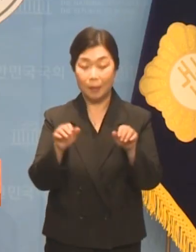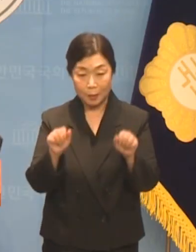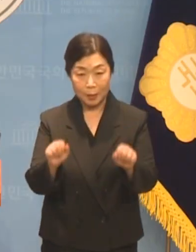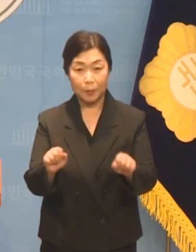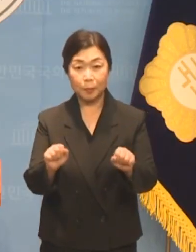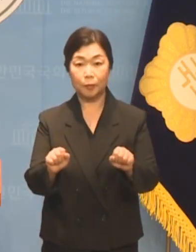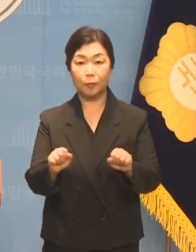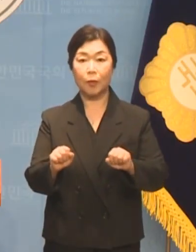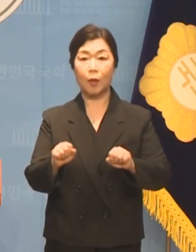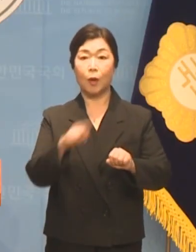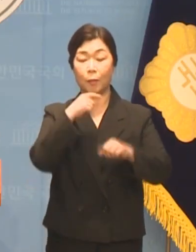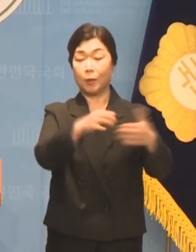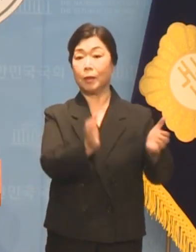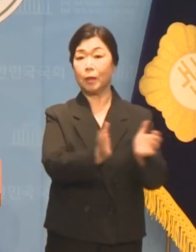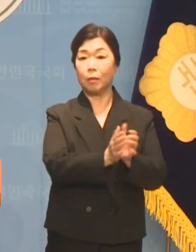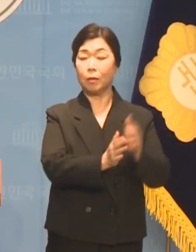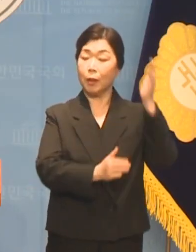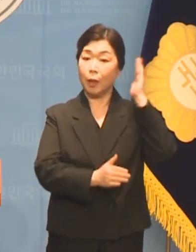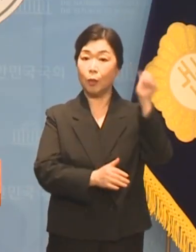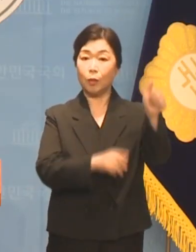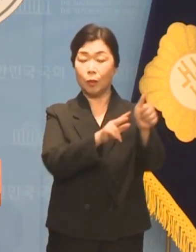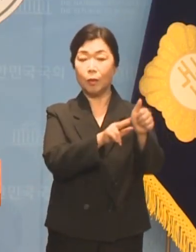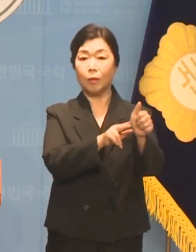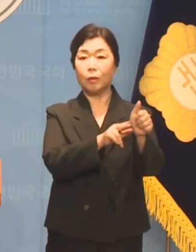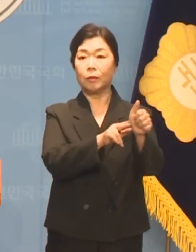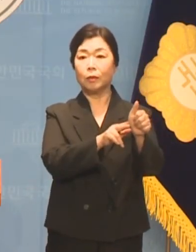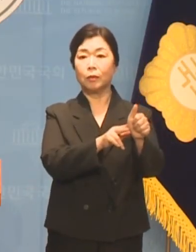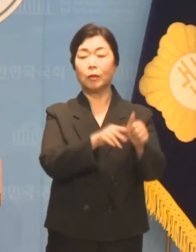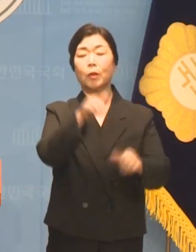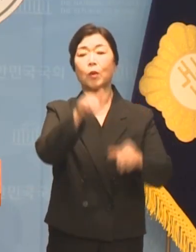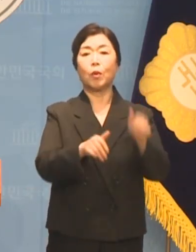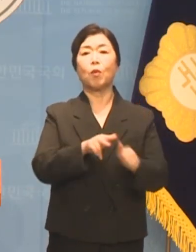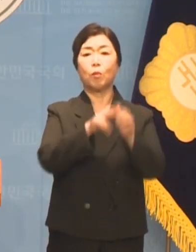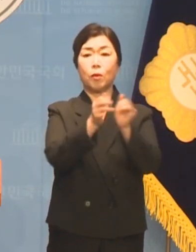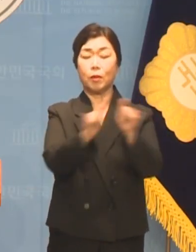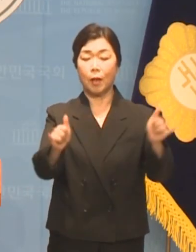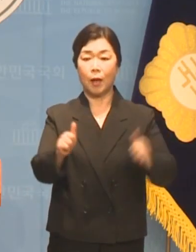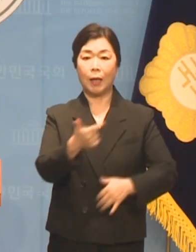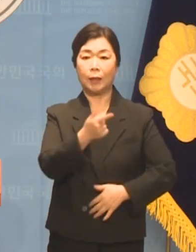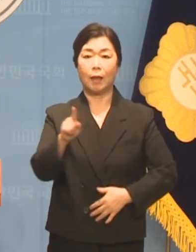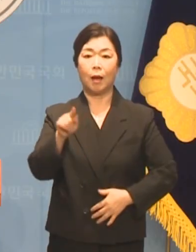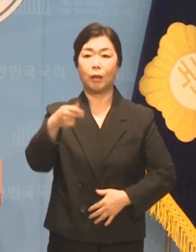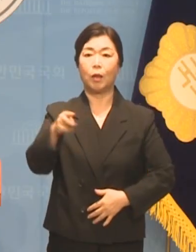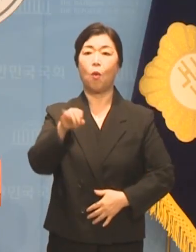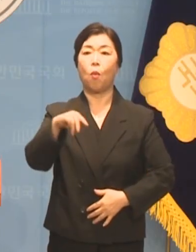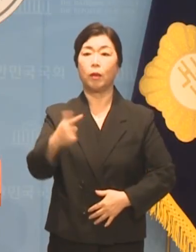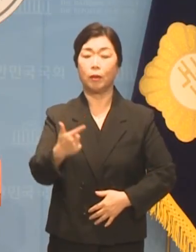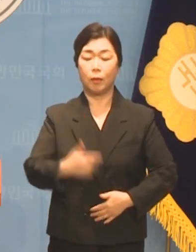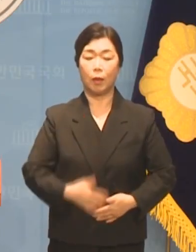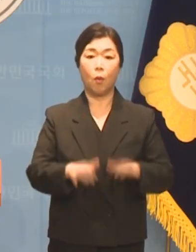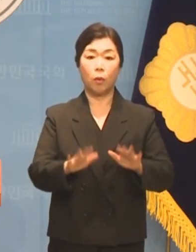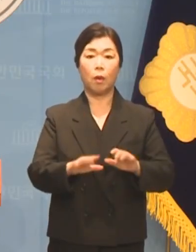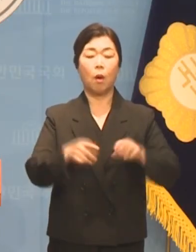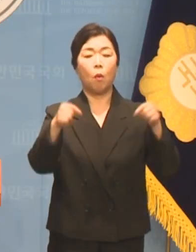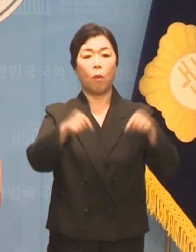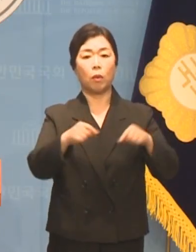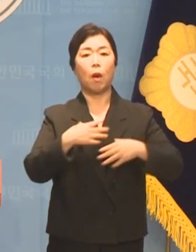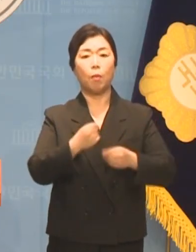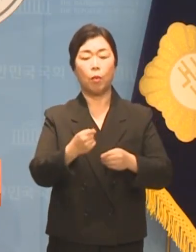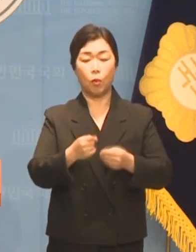안녕하십니까. 국민의힘 대통령 경선 후보 나경원입니다. 오늘 외교안보 국방통일